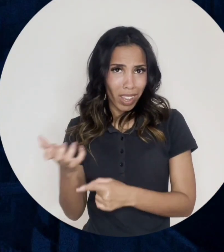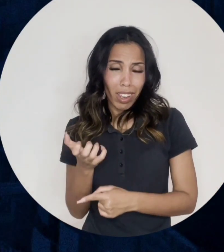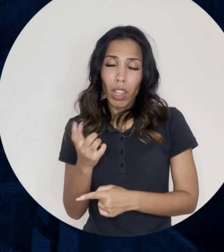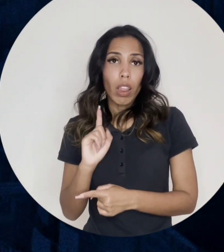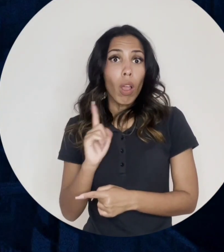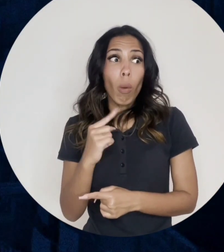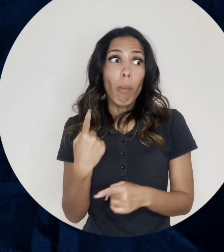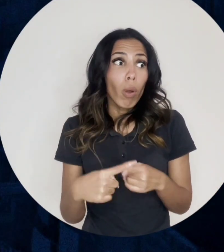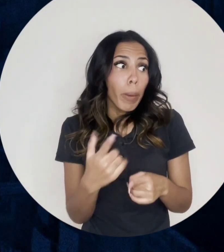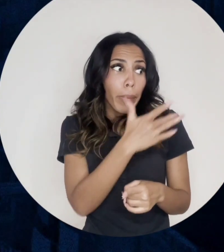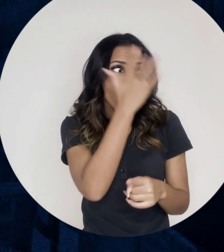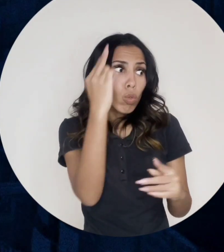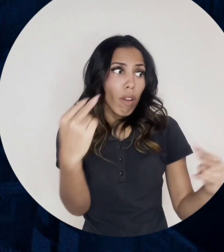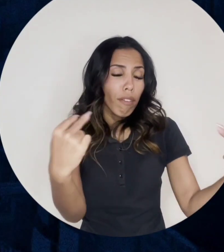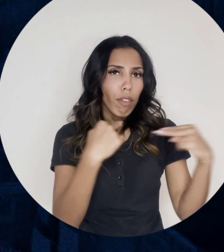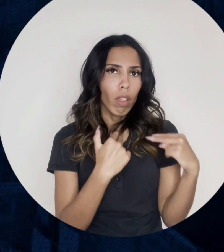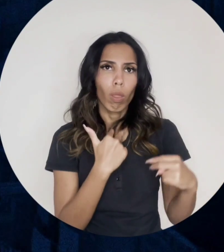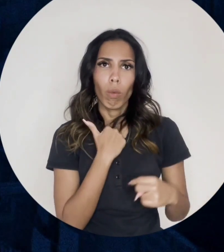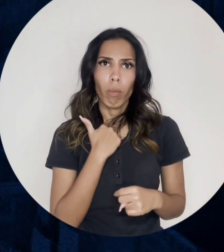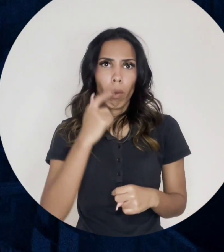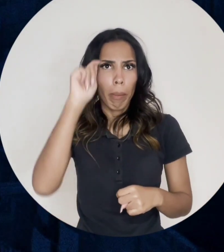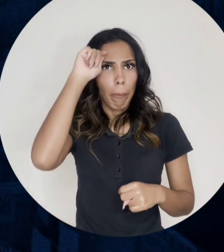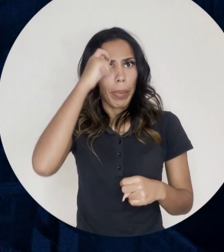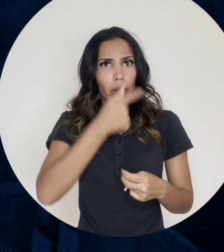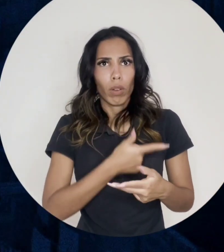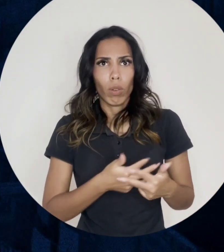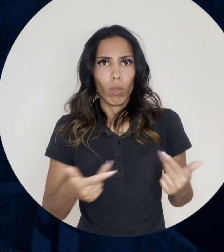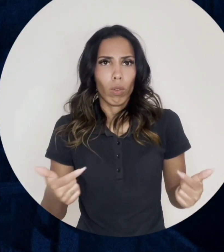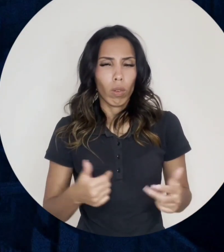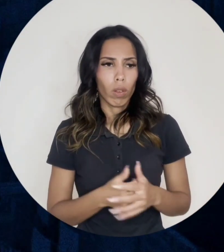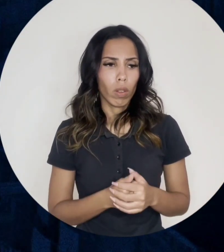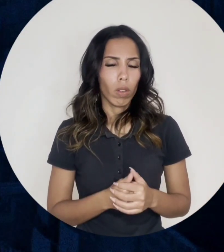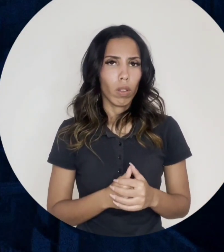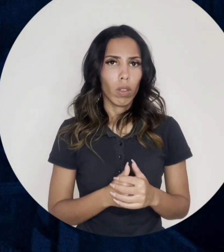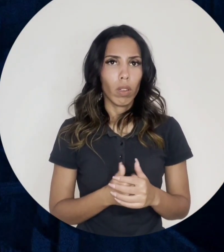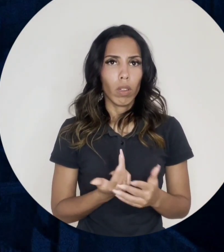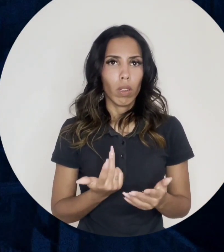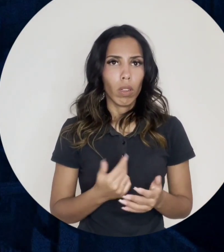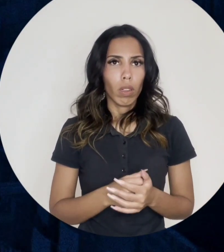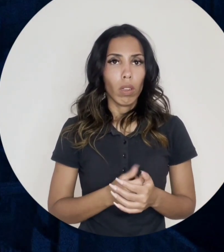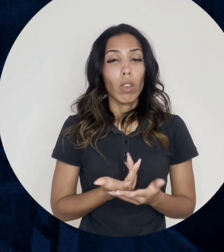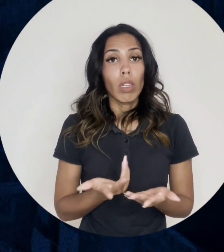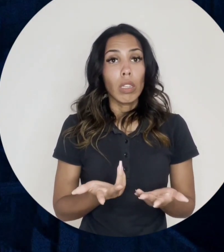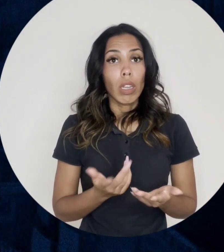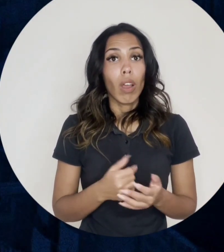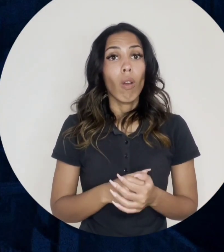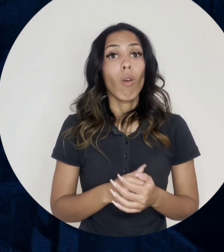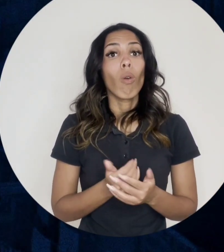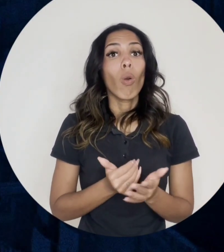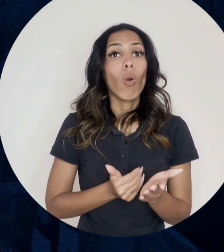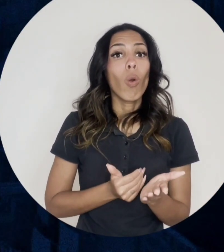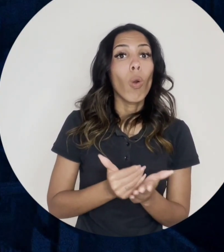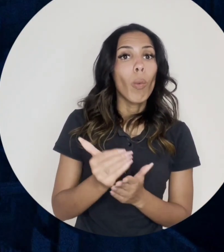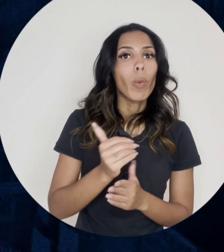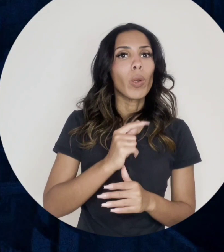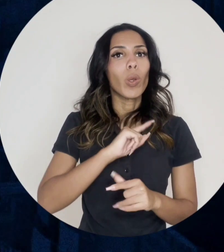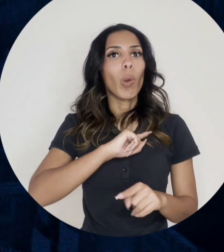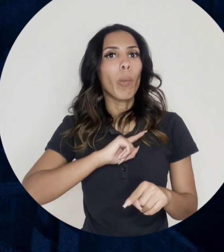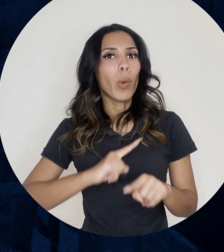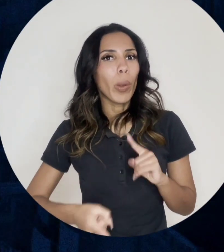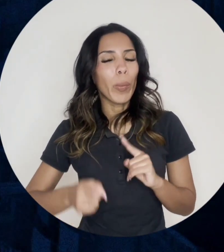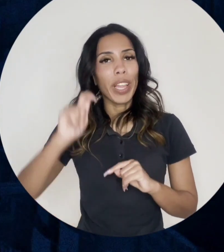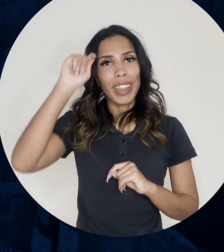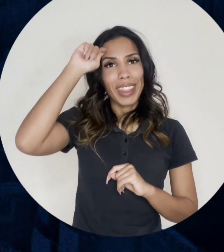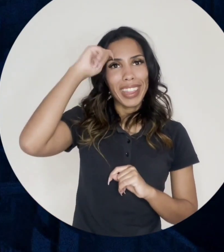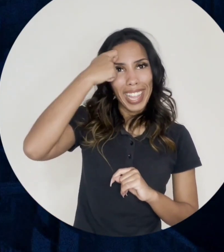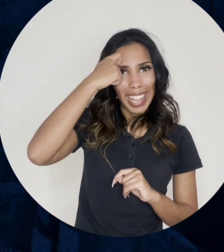Aí, Era como obrigado, né? já não estavam podendo proibir tanto a questão do negro